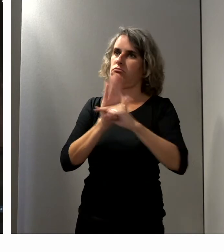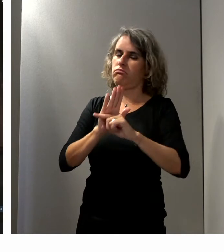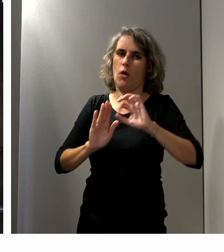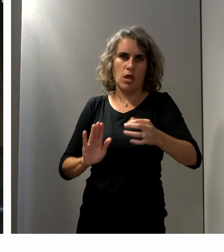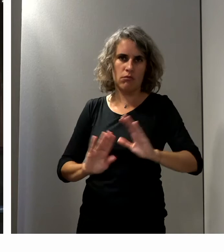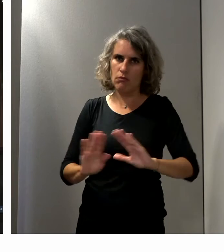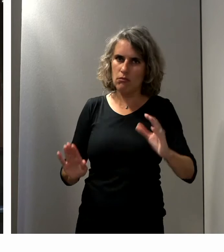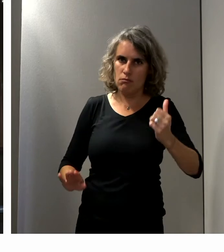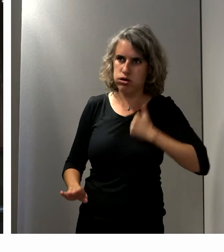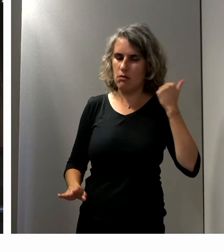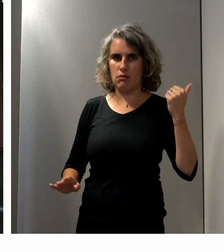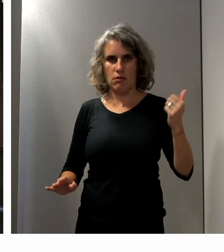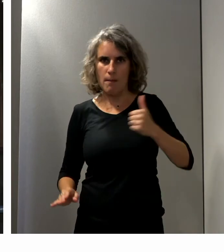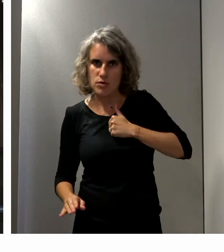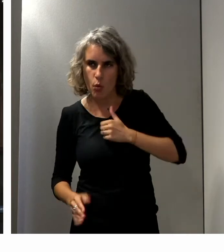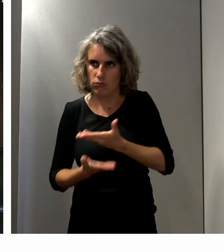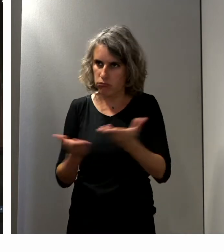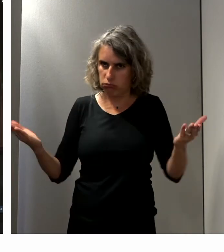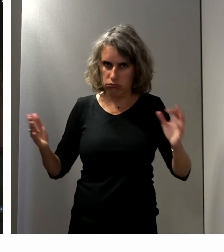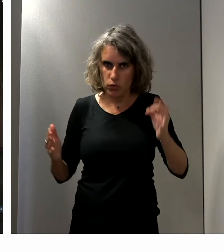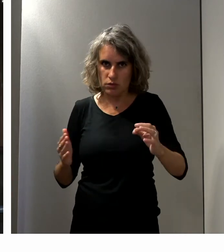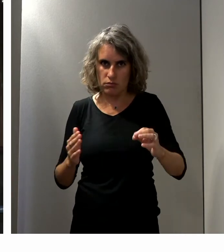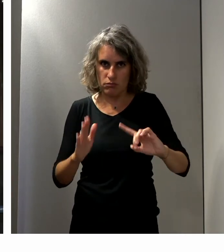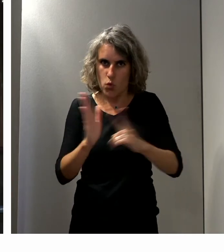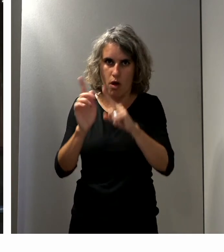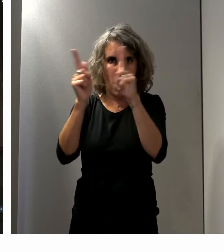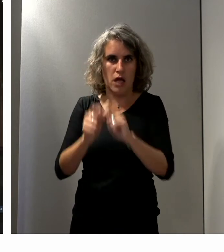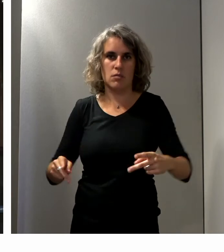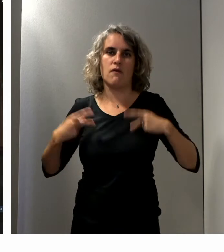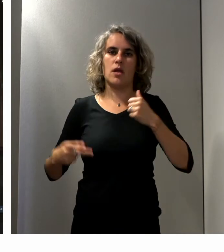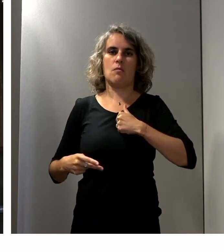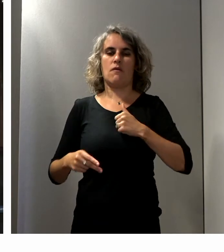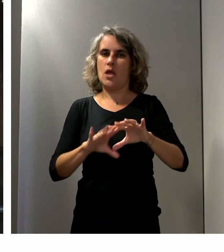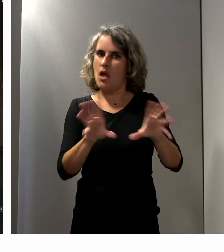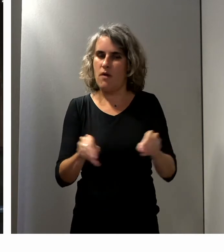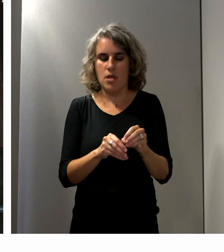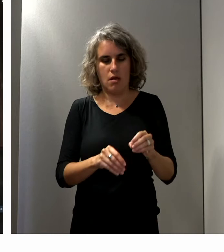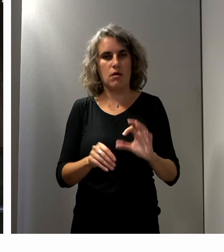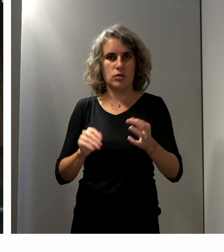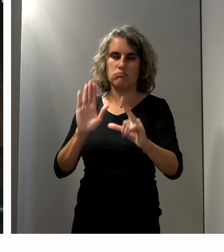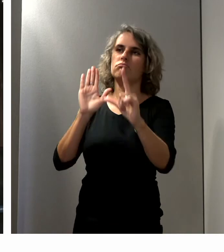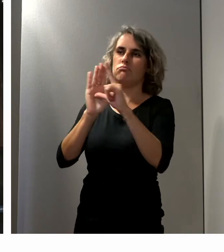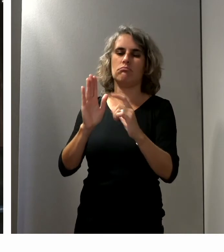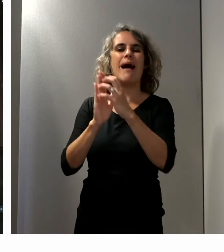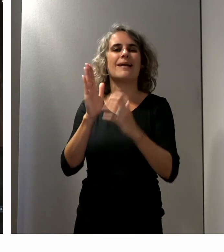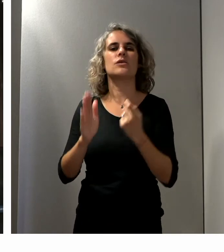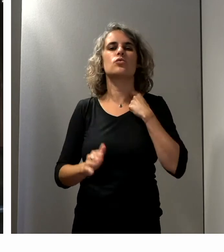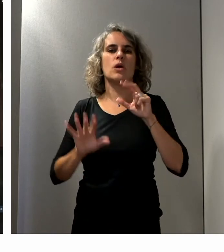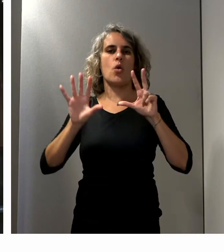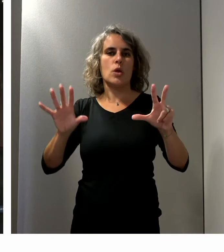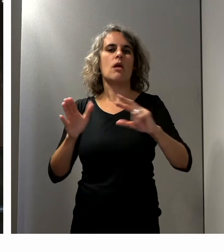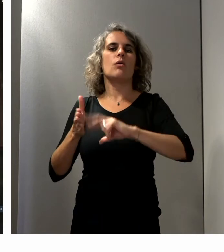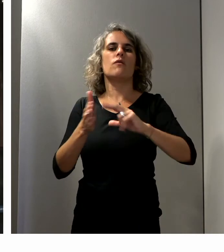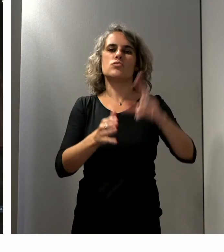notion d'autonomie personnelle qui est une composante du droit au respect de la vie privée et familiale et qui est protégée par l'article 8 de